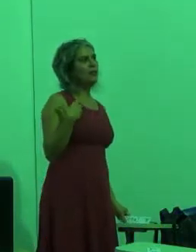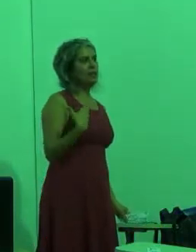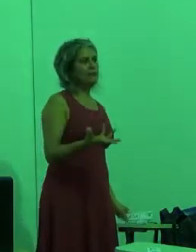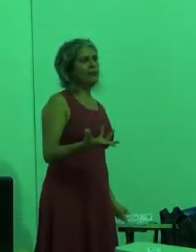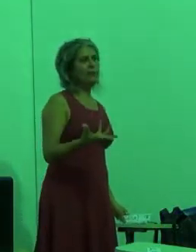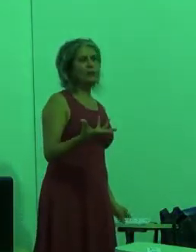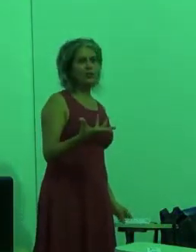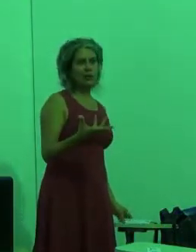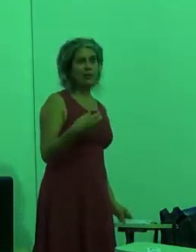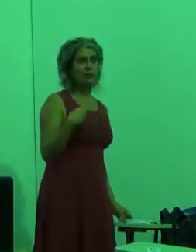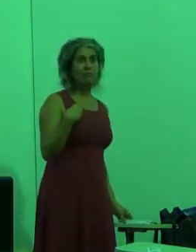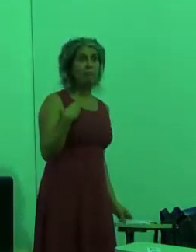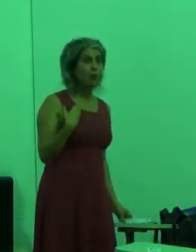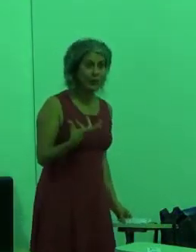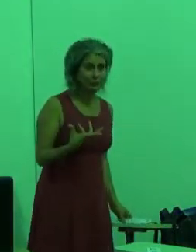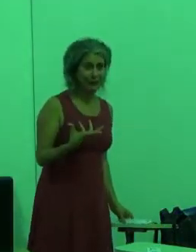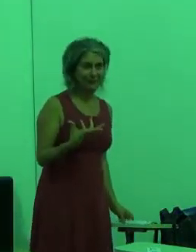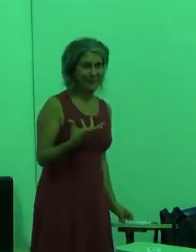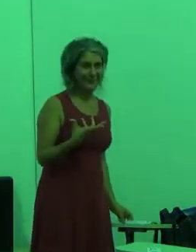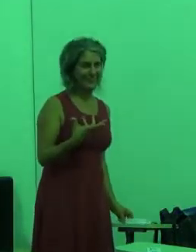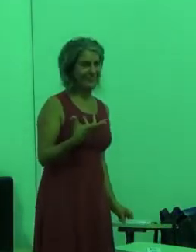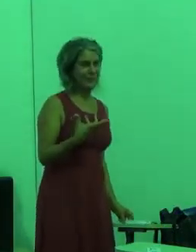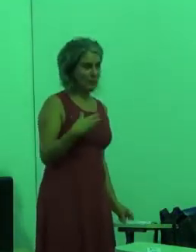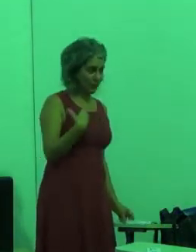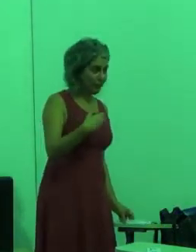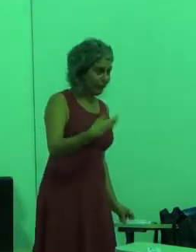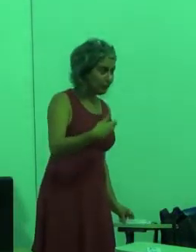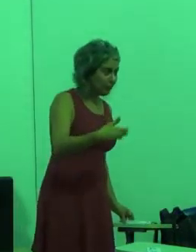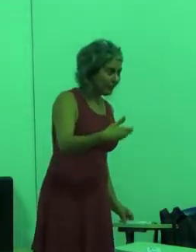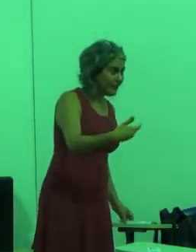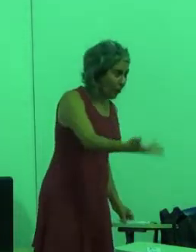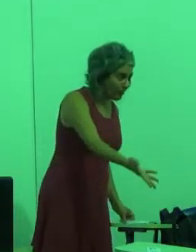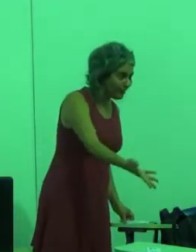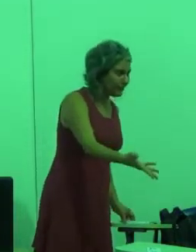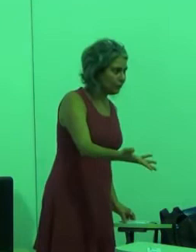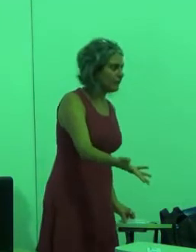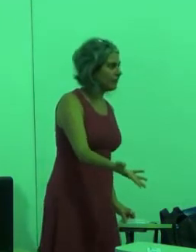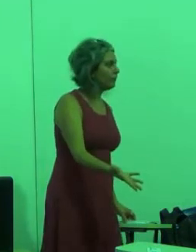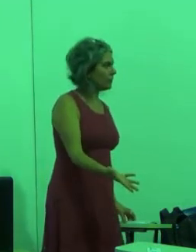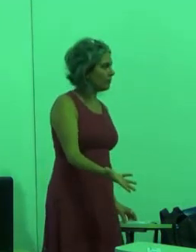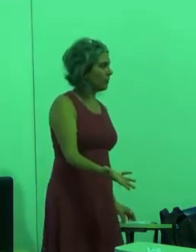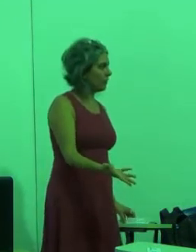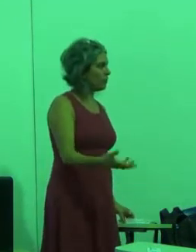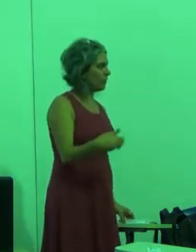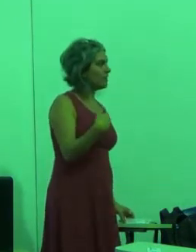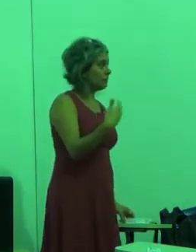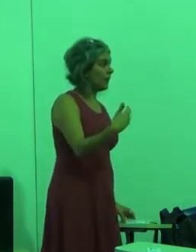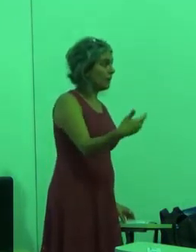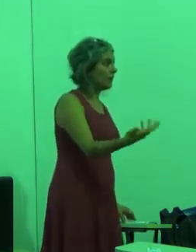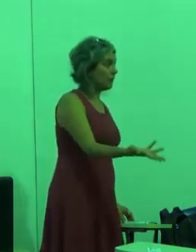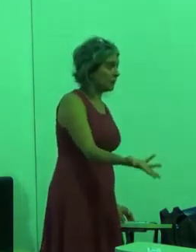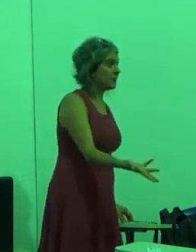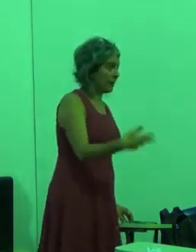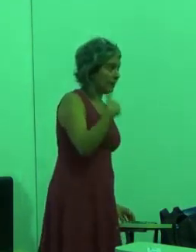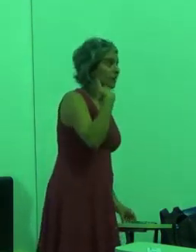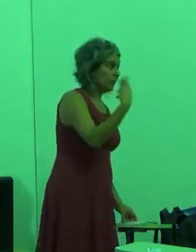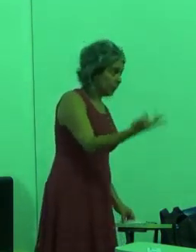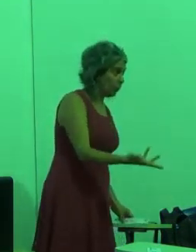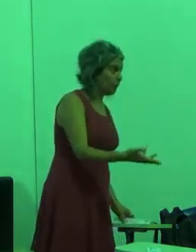que é feito amadoristicamente é muito bem feito. Porque é feito porque se gosta de fazer efetivamente, né? Se para pensar em como